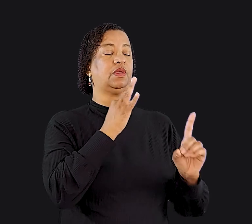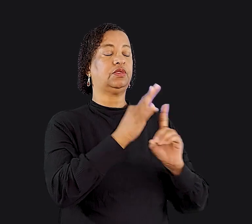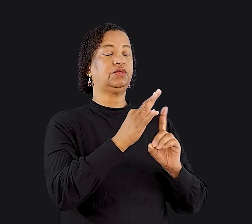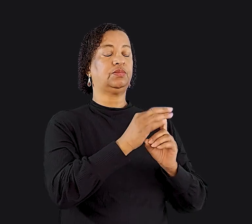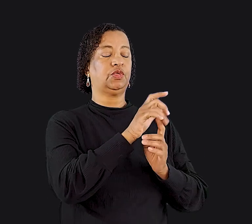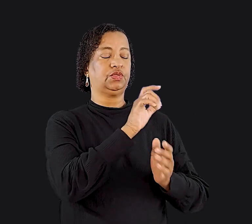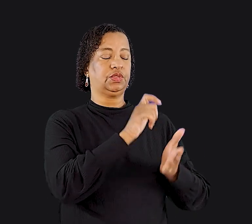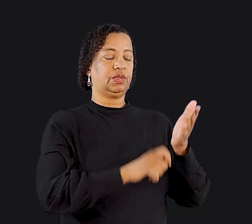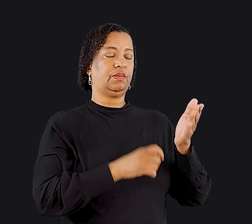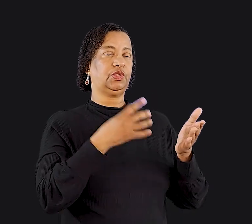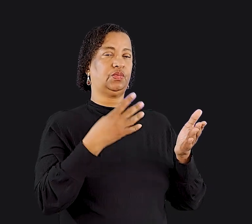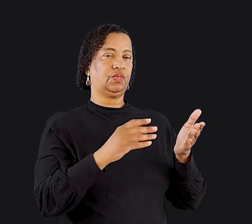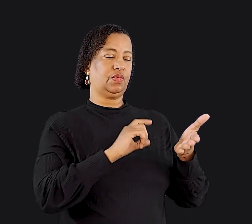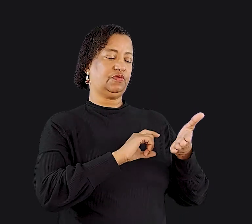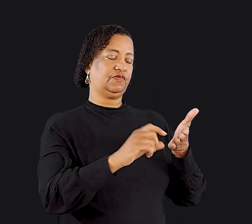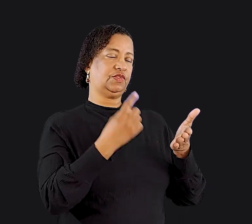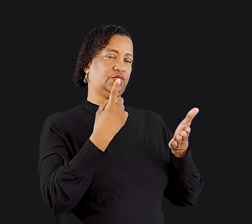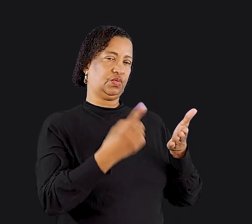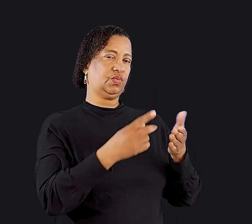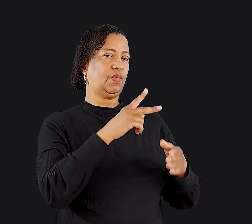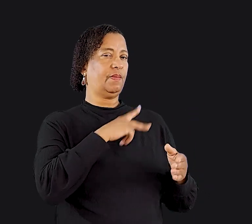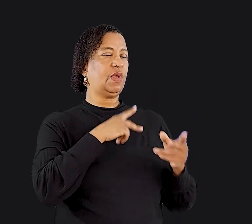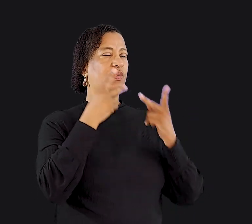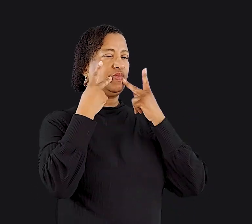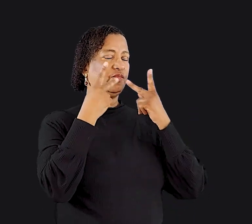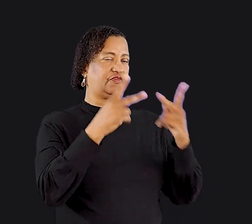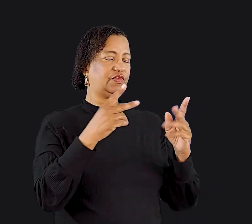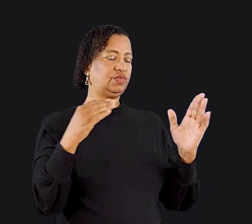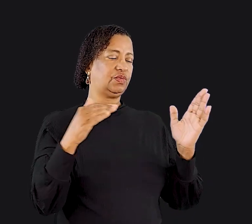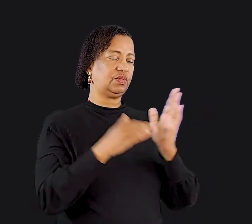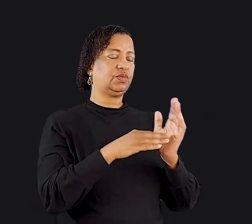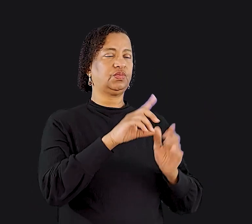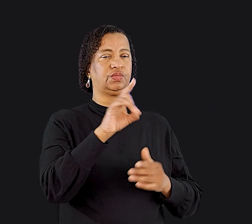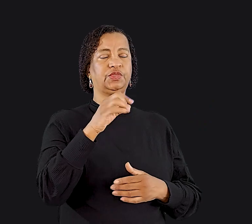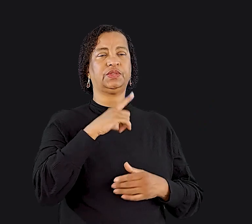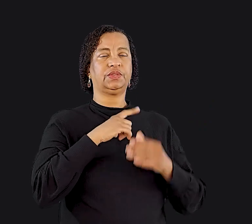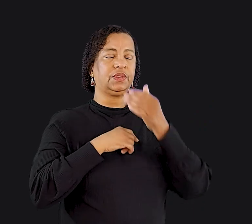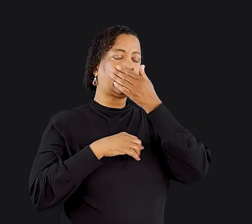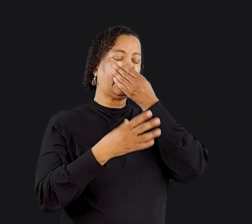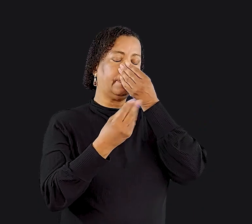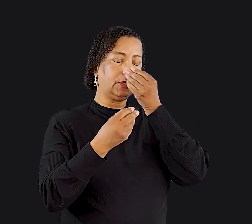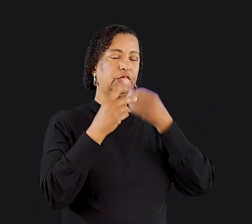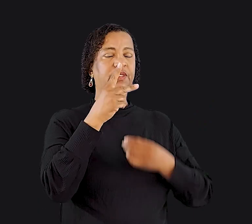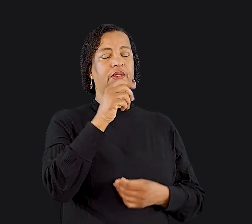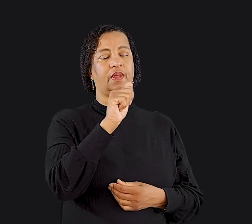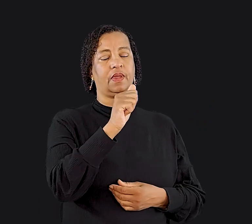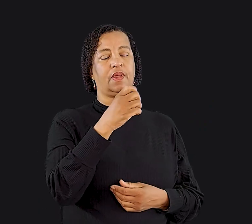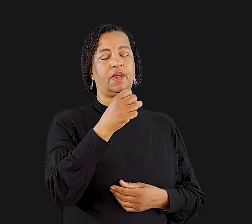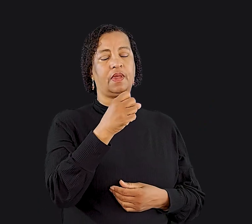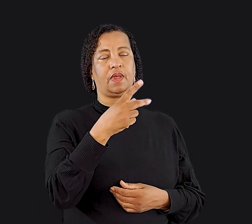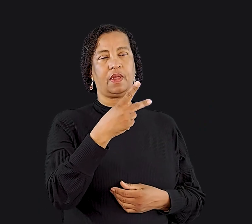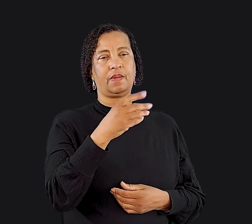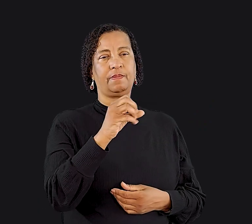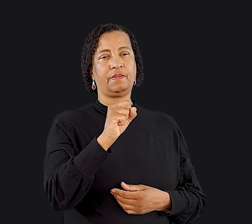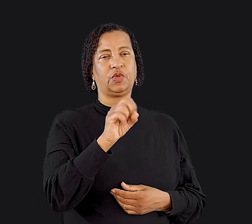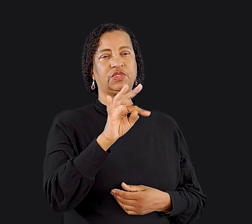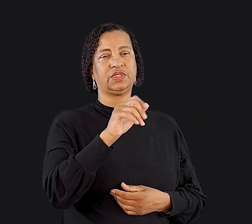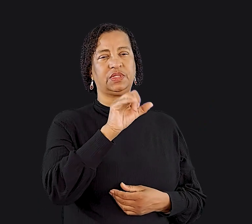Timóteo capítulo 4, versículo 1, Paulo profetizou que nos últimos dias haverá muita apostasia e o Espírito revelou que muitos